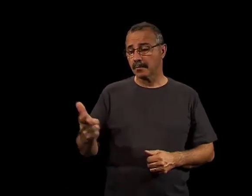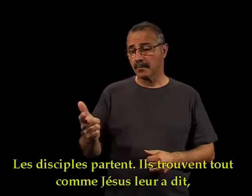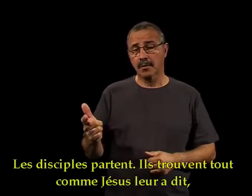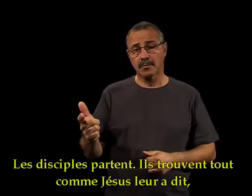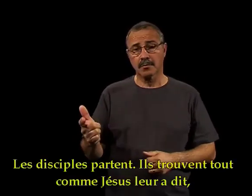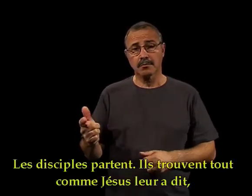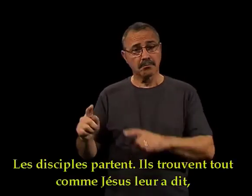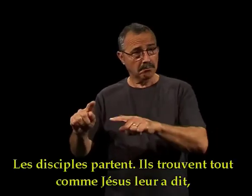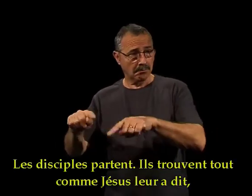Les disciples partent.